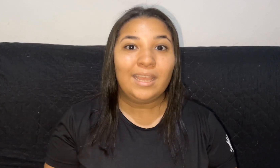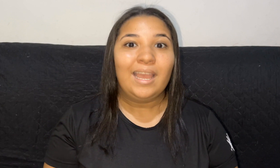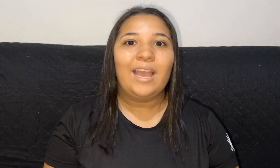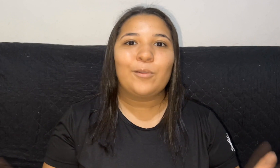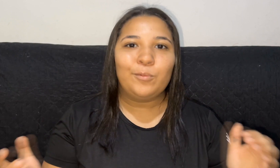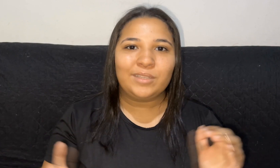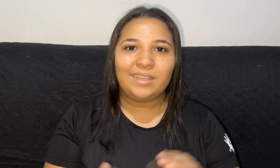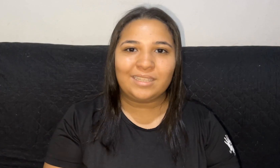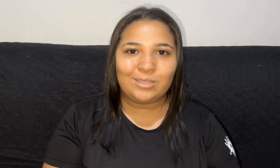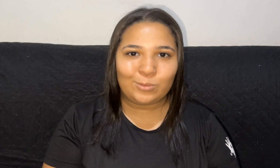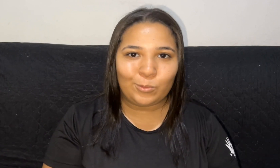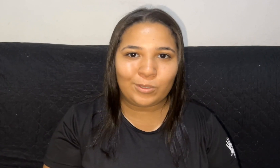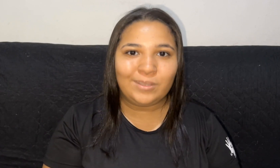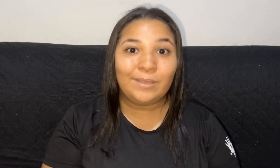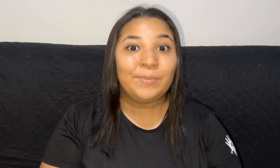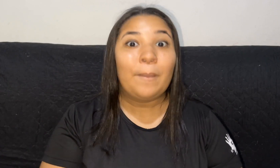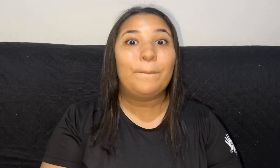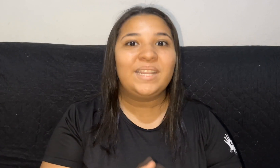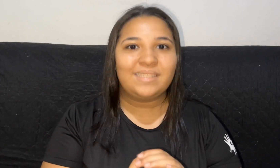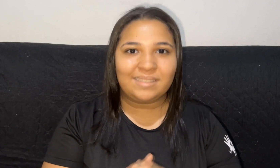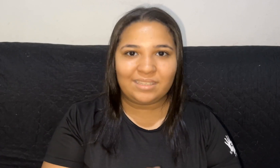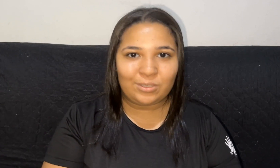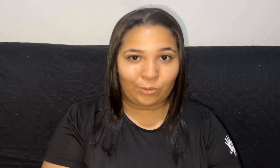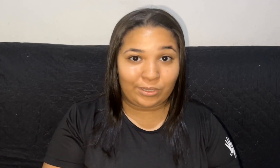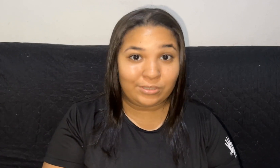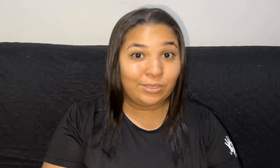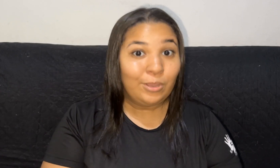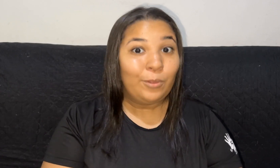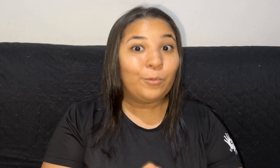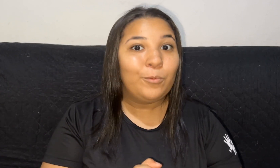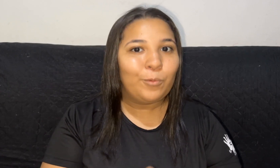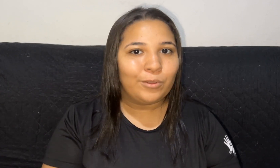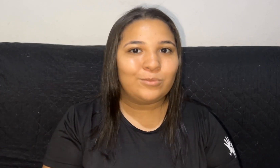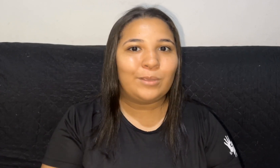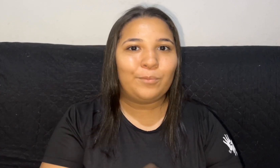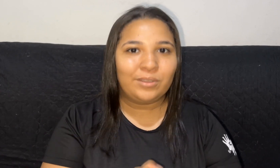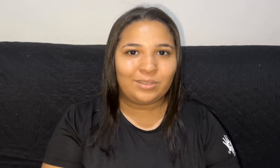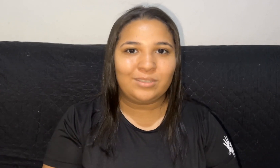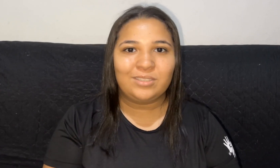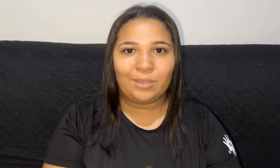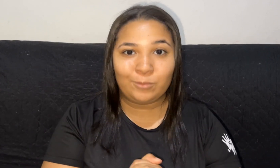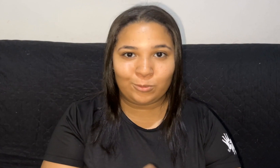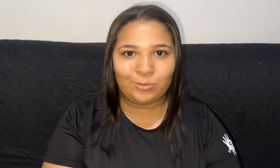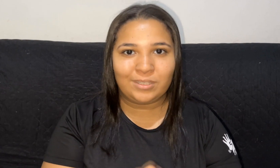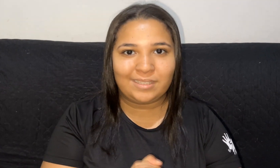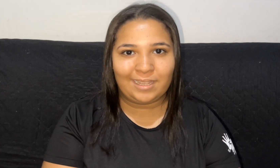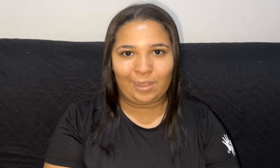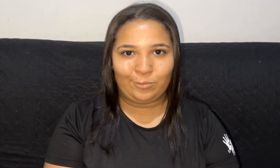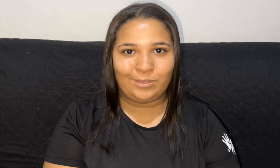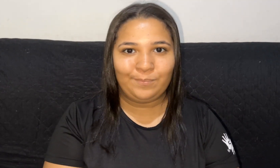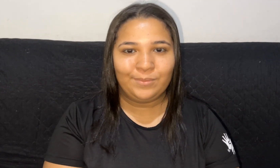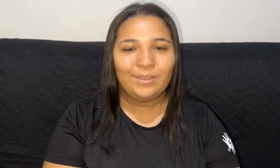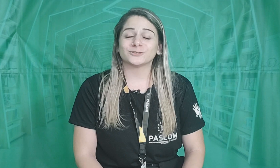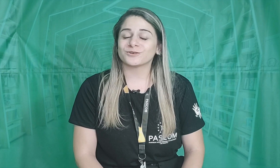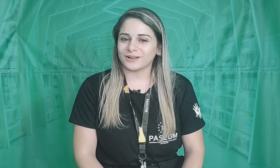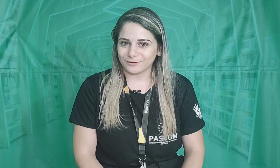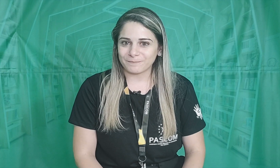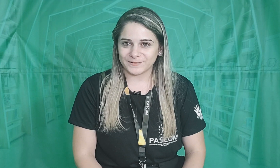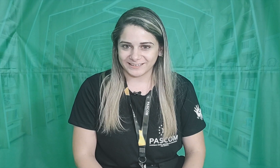a comunidade surda precisa de nós, o quanto é importante estarmos juntos nessa causa. Eu acho que valeu a